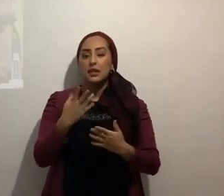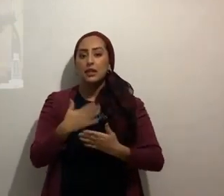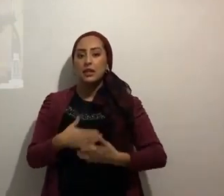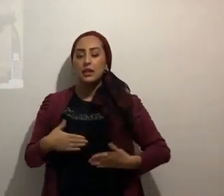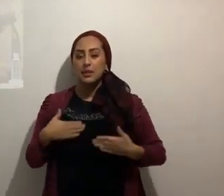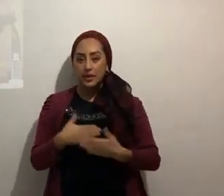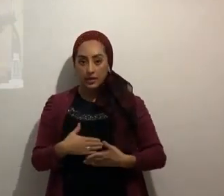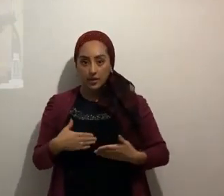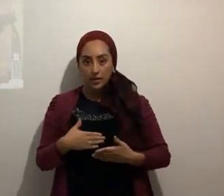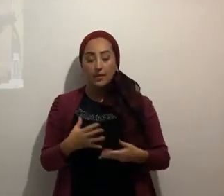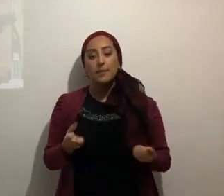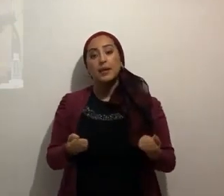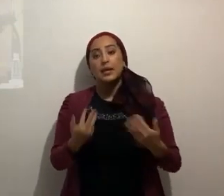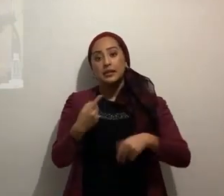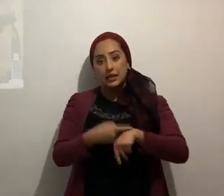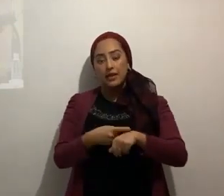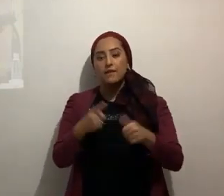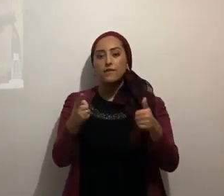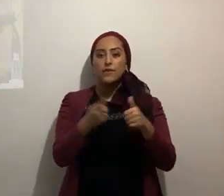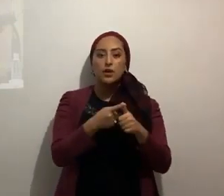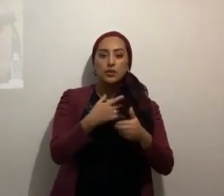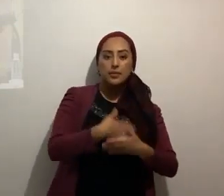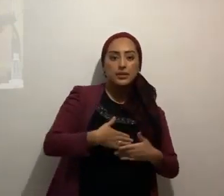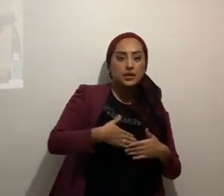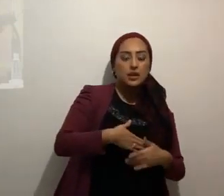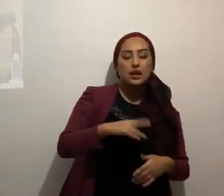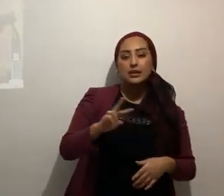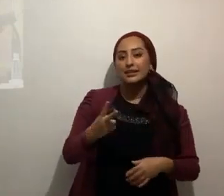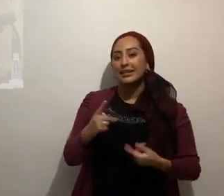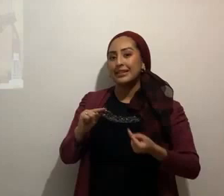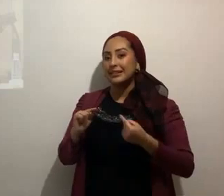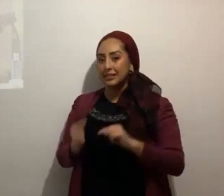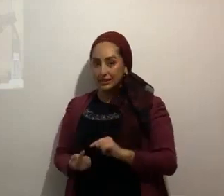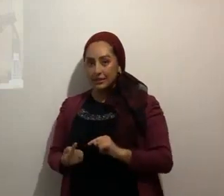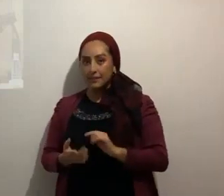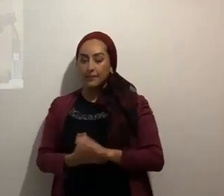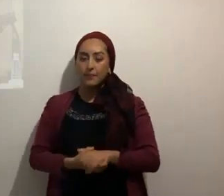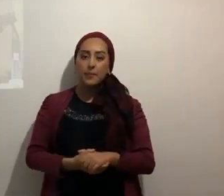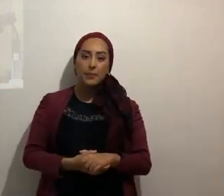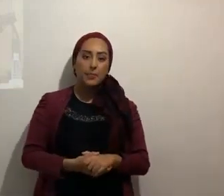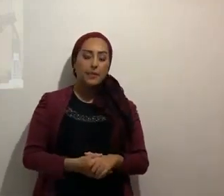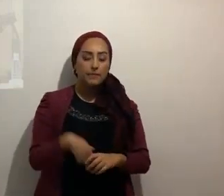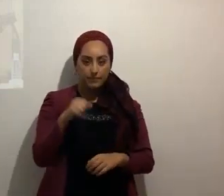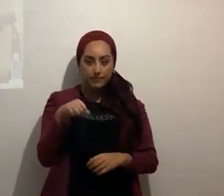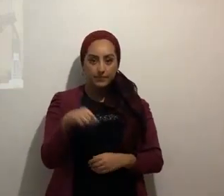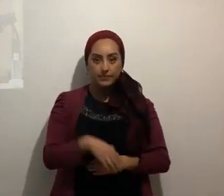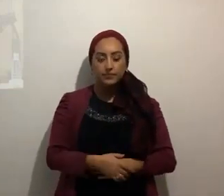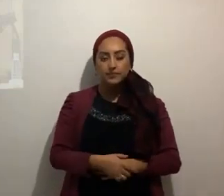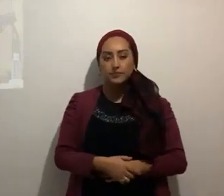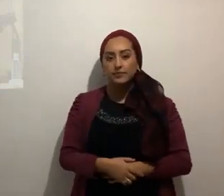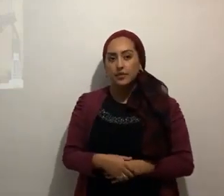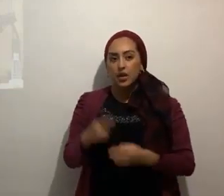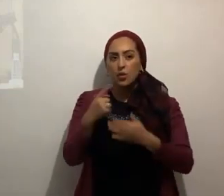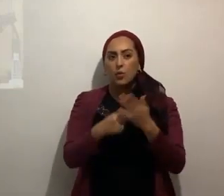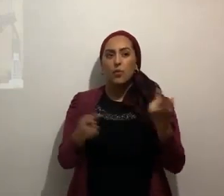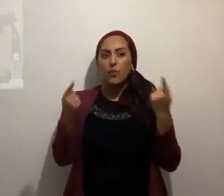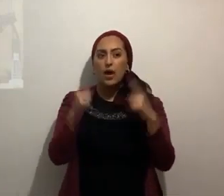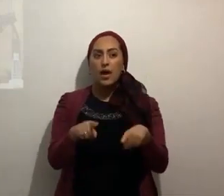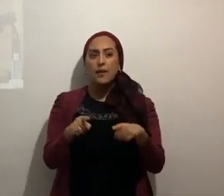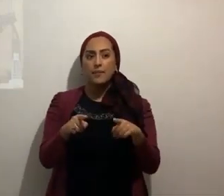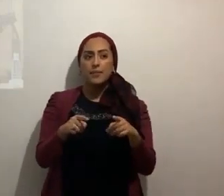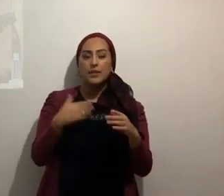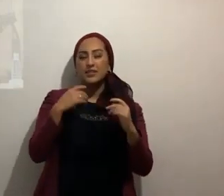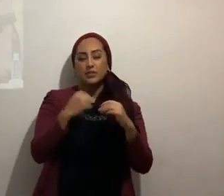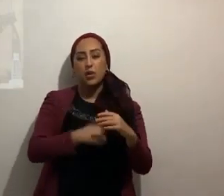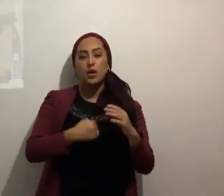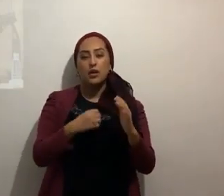placer. Muchas veces primero es el placer y después el dolor. ¿De acuerdo? ¿Sí? ¿Qué es lo que pasa perdón